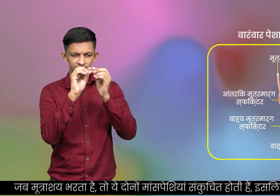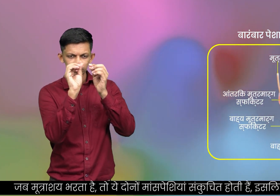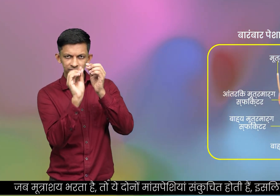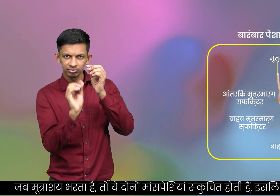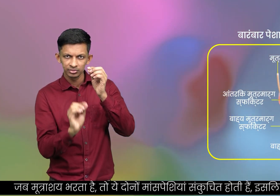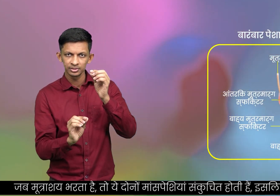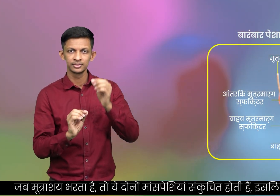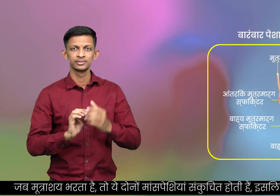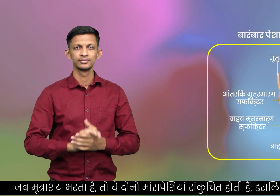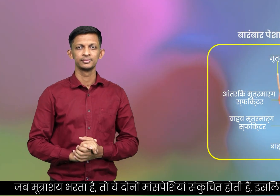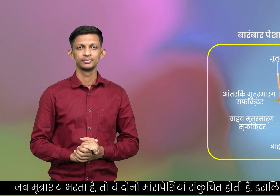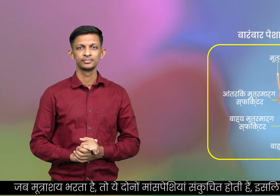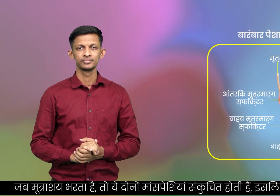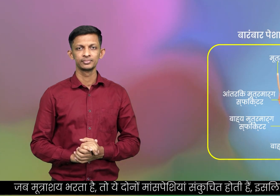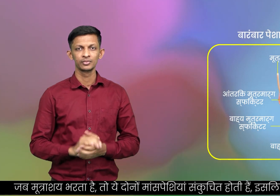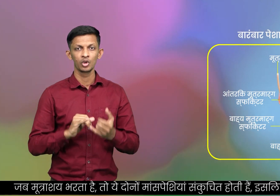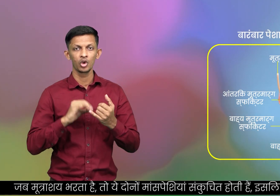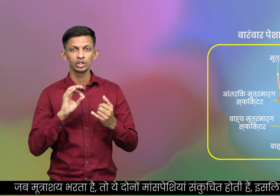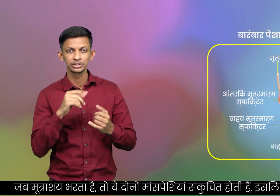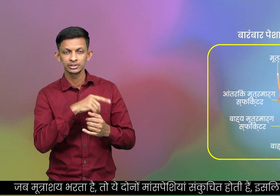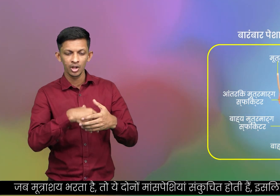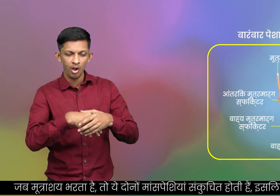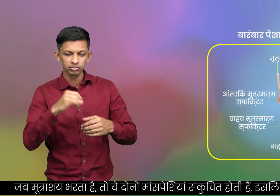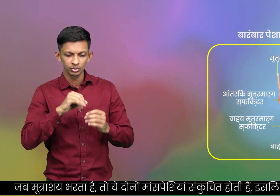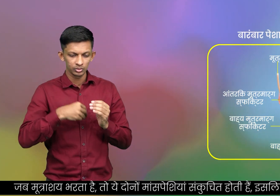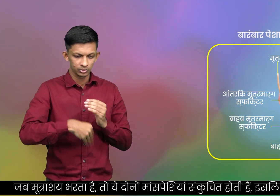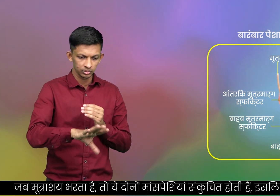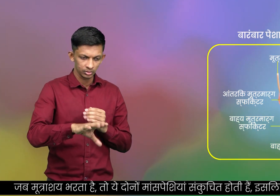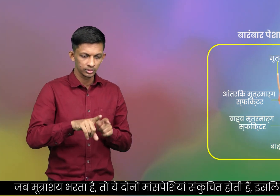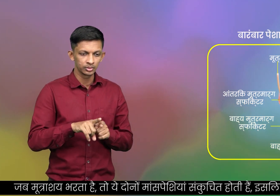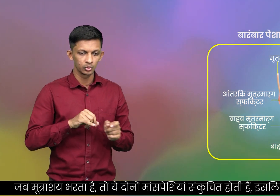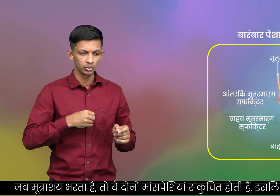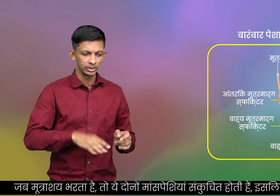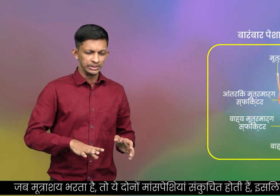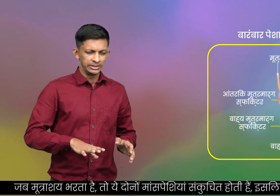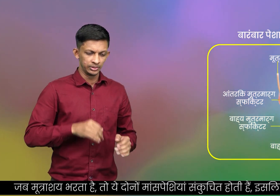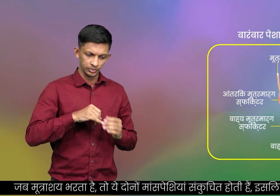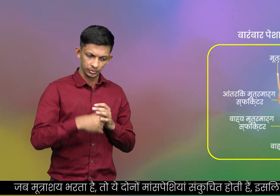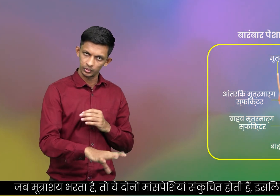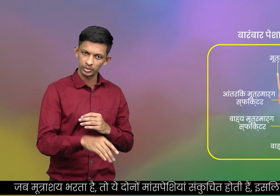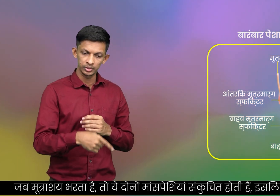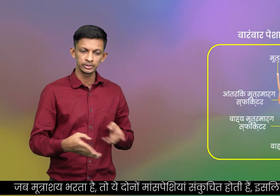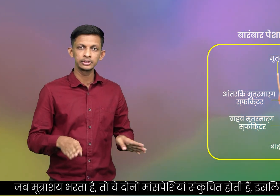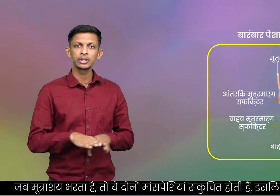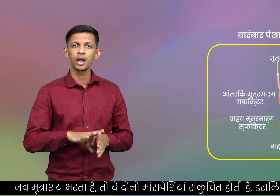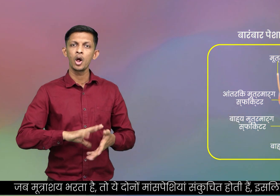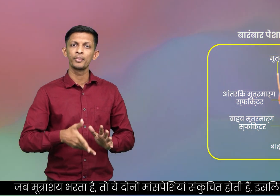मांसपेशियां संकुचित होते हैं, इसीलिए निकास बंद हो जाता है।